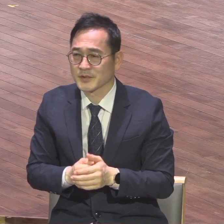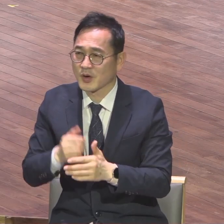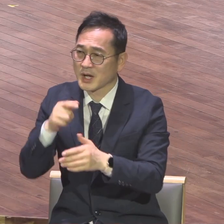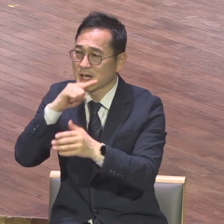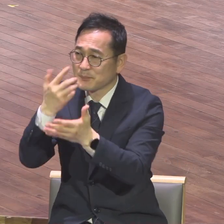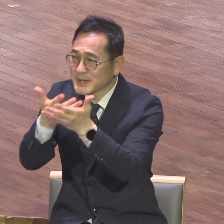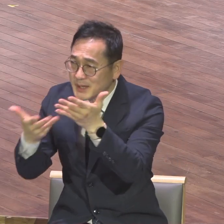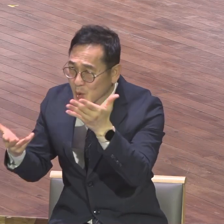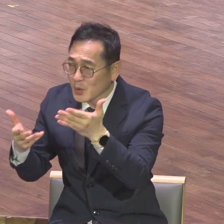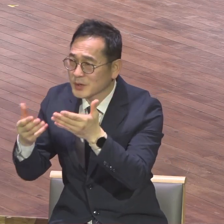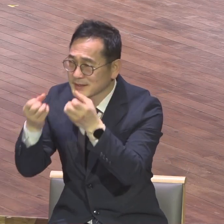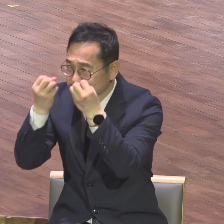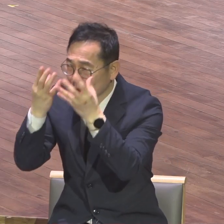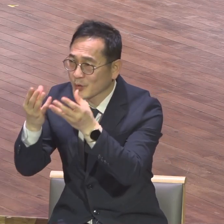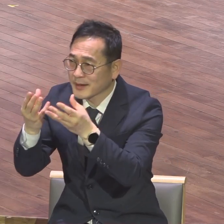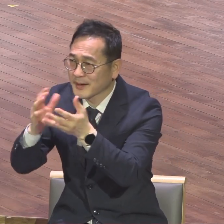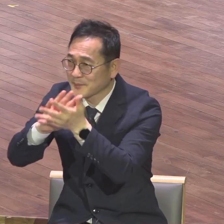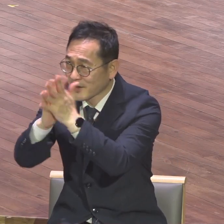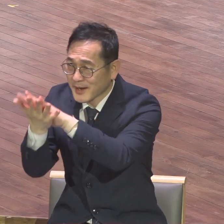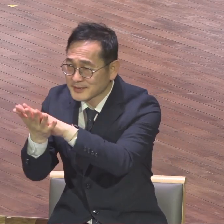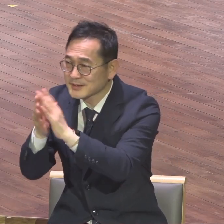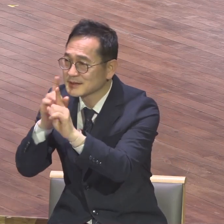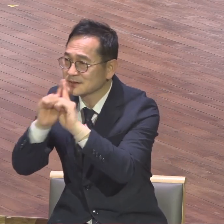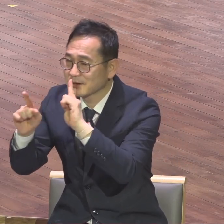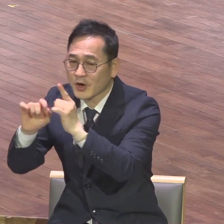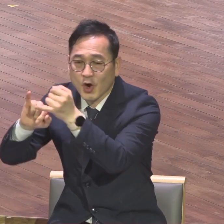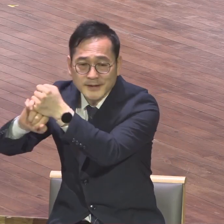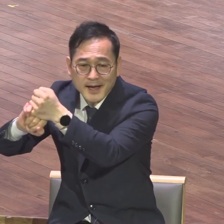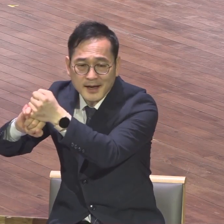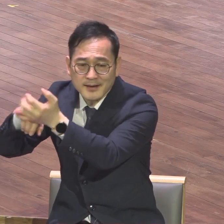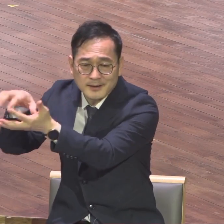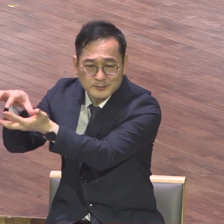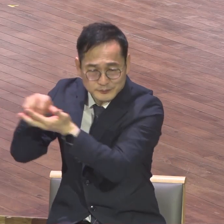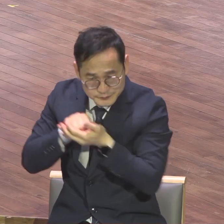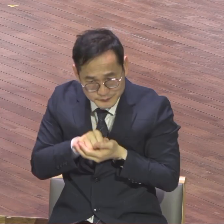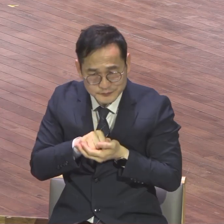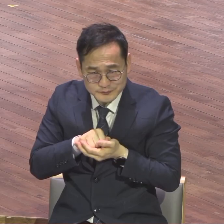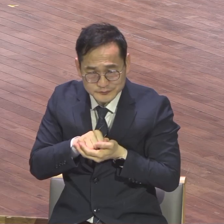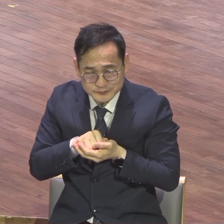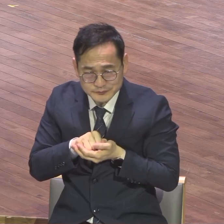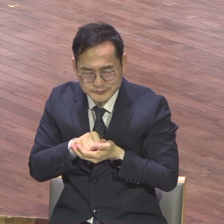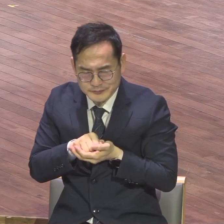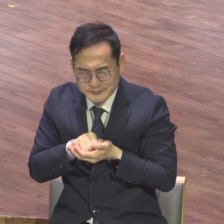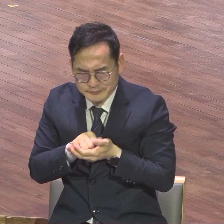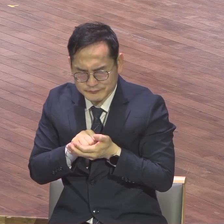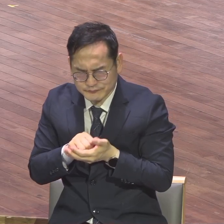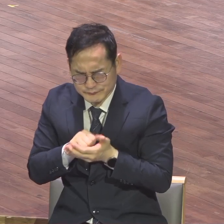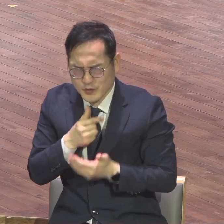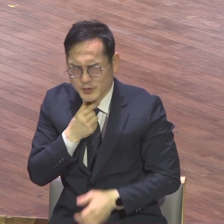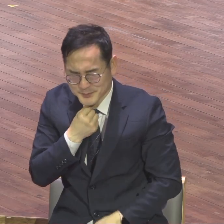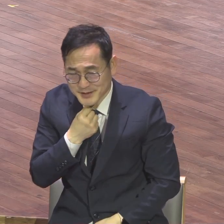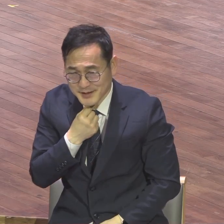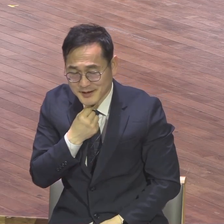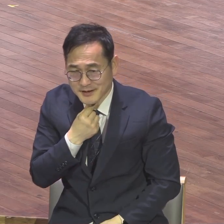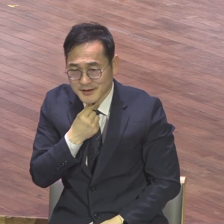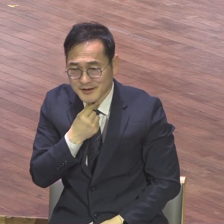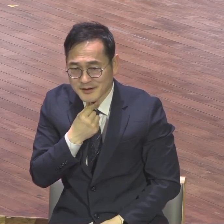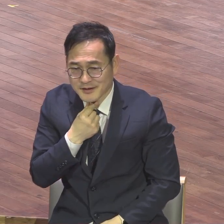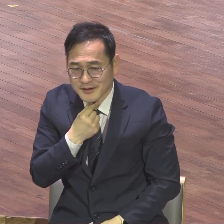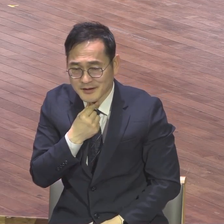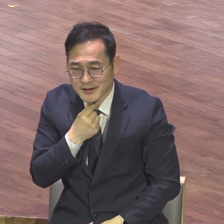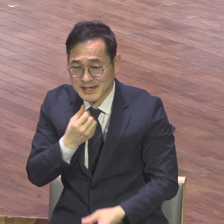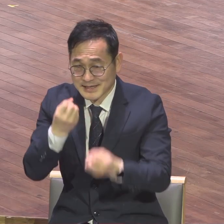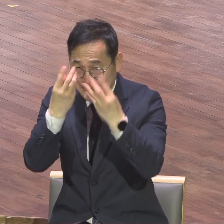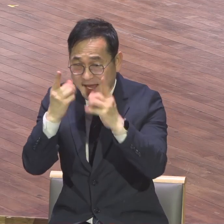된다. 이 새 언약을 붙잡고 그것을 기념하는 삶이 되어야 돼요. 이 새 언약이라는 말은